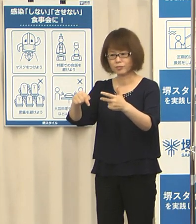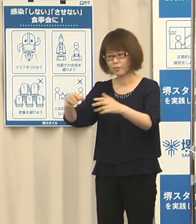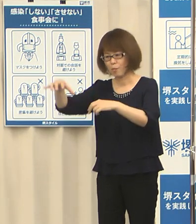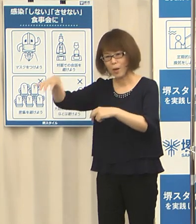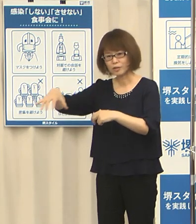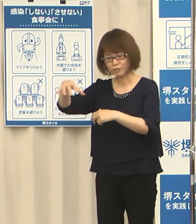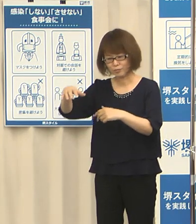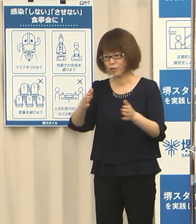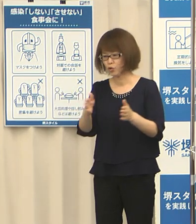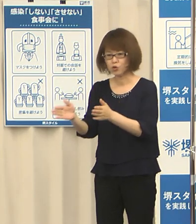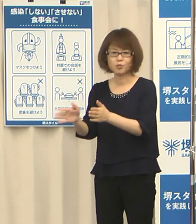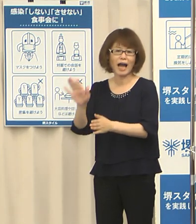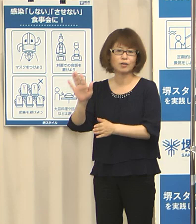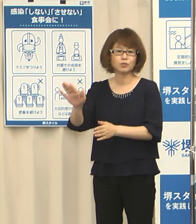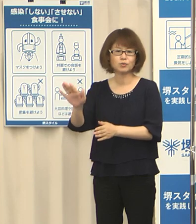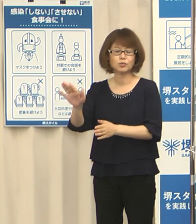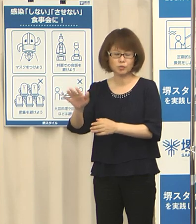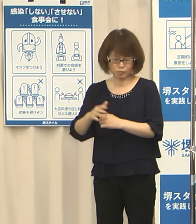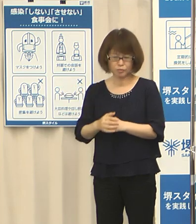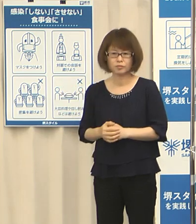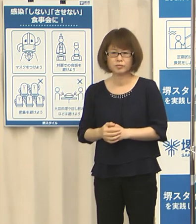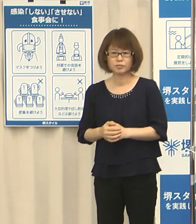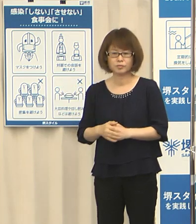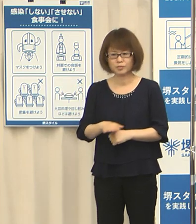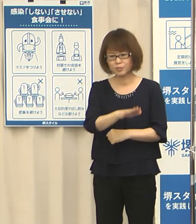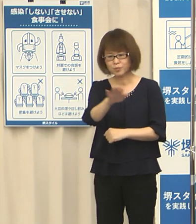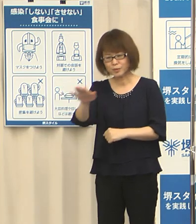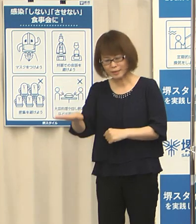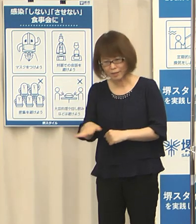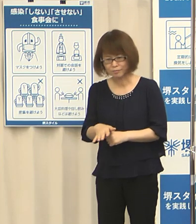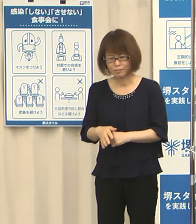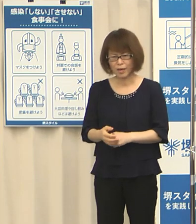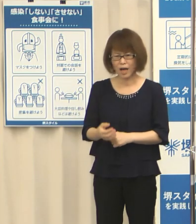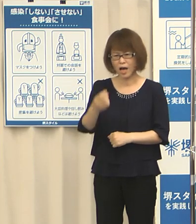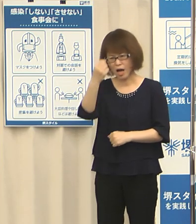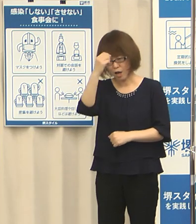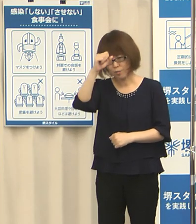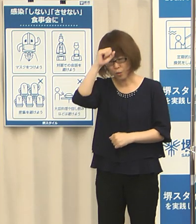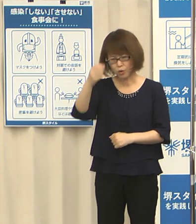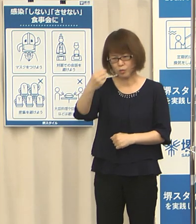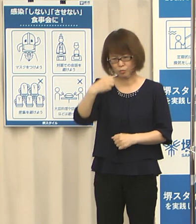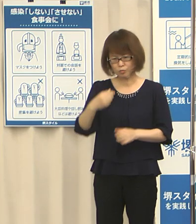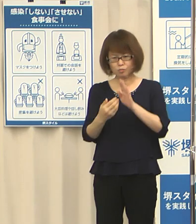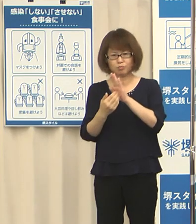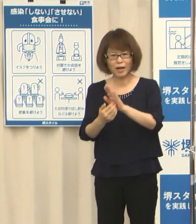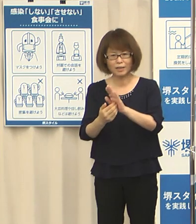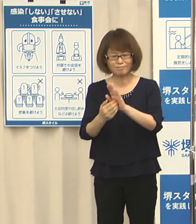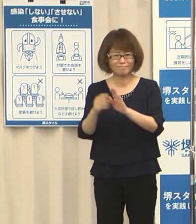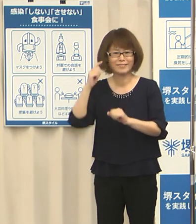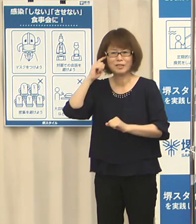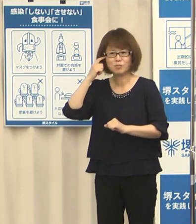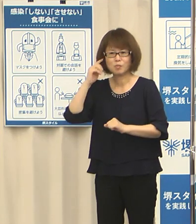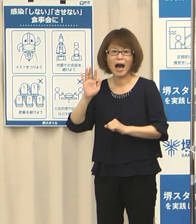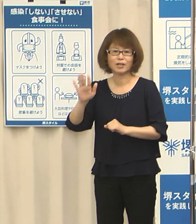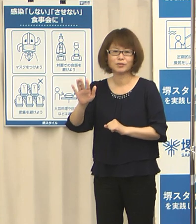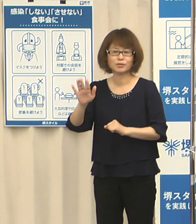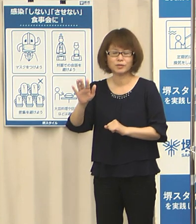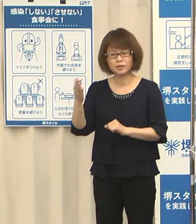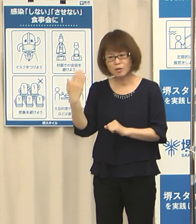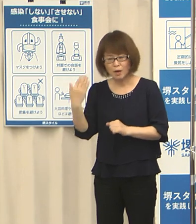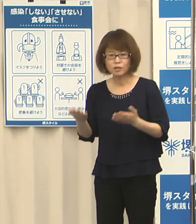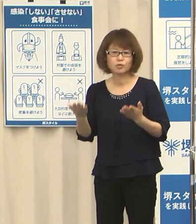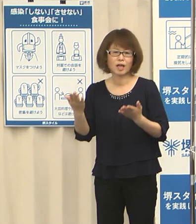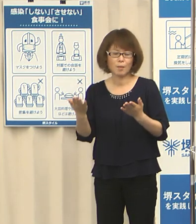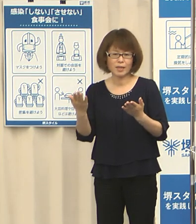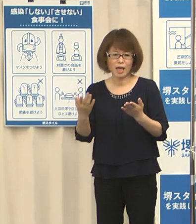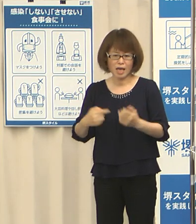備をされている、そして感染の意識も皆さん高くなっているということでですね、その時と比べて